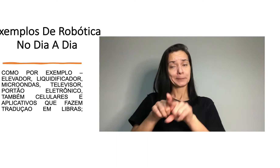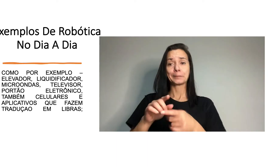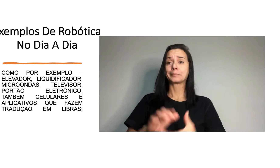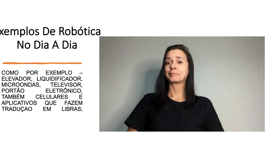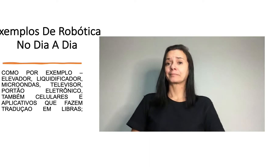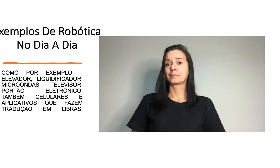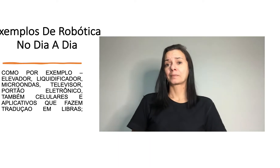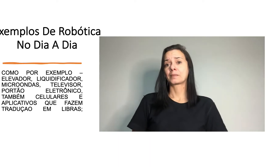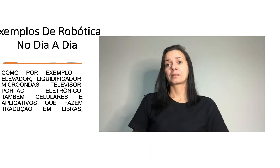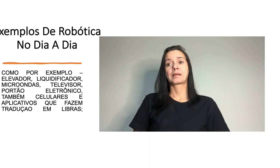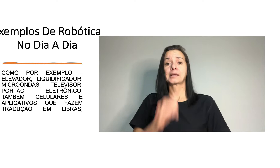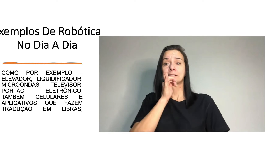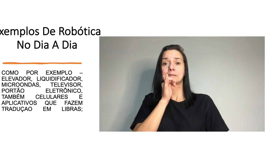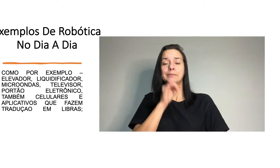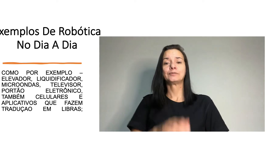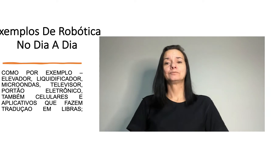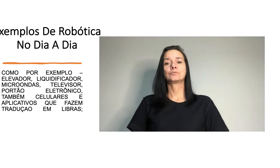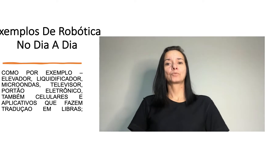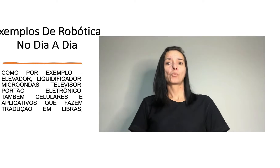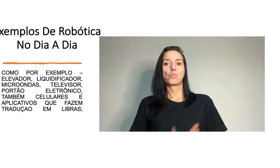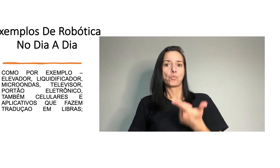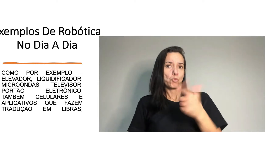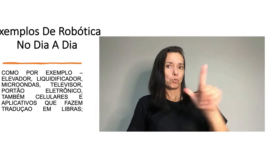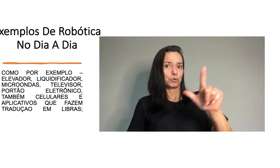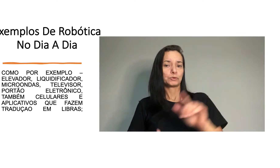E ele faz isso de maneira automatizada.